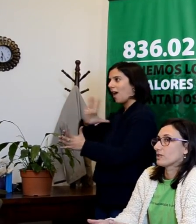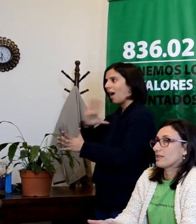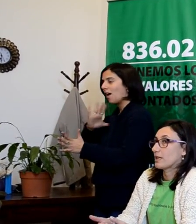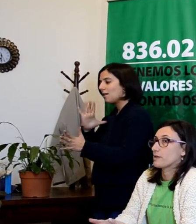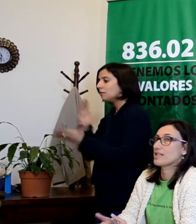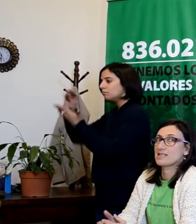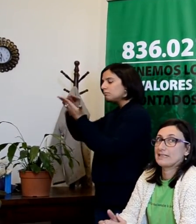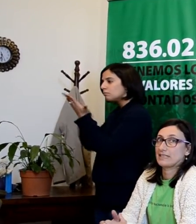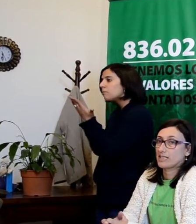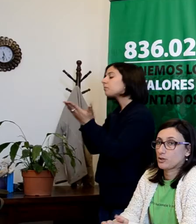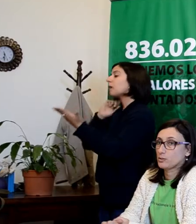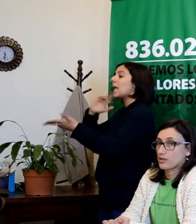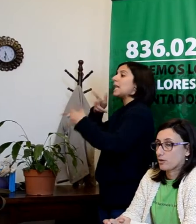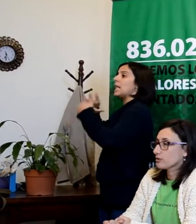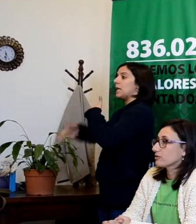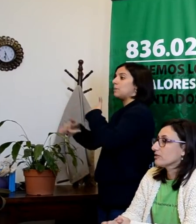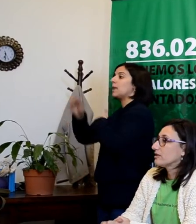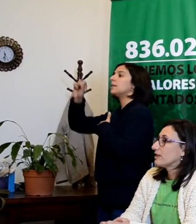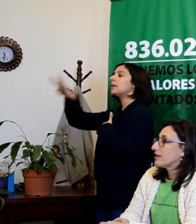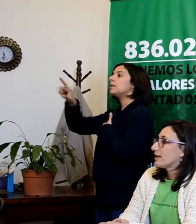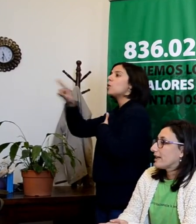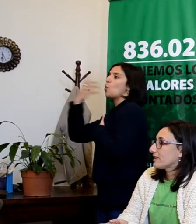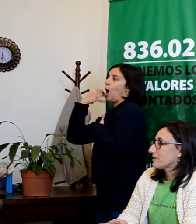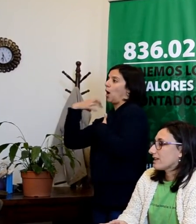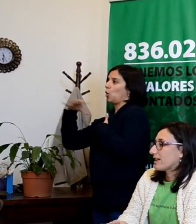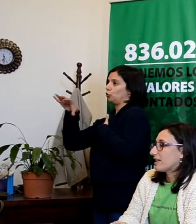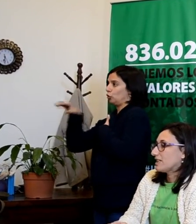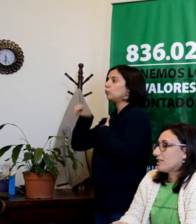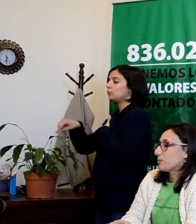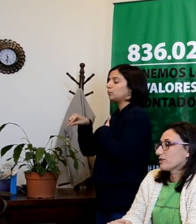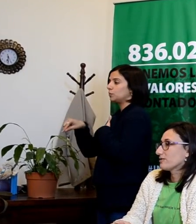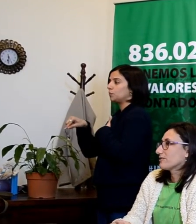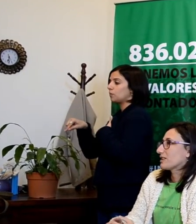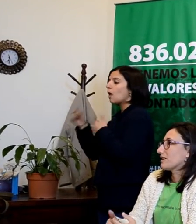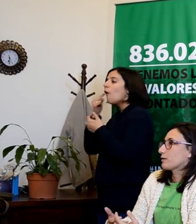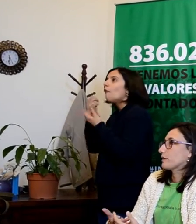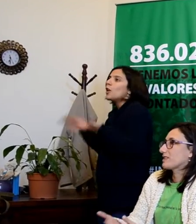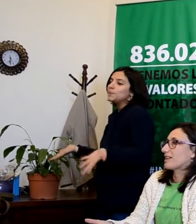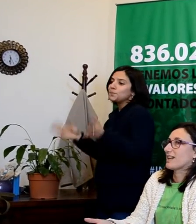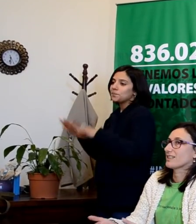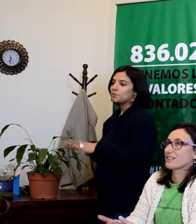inscripción en la fecha es el 31 de agosto. Y bueno,